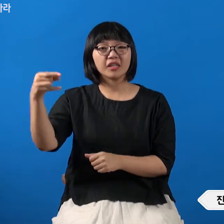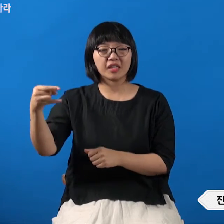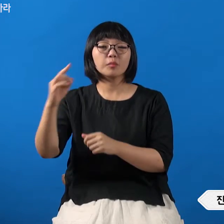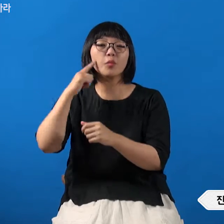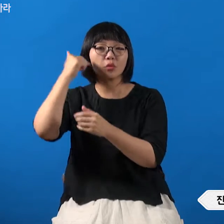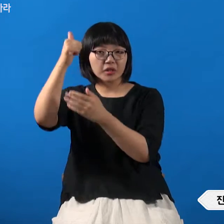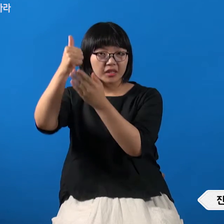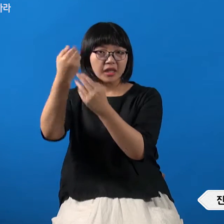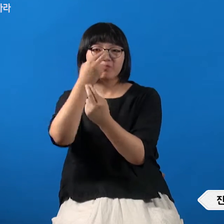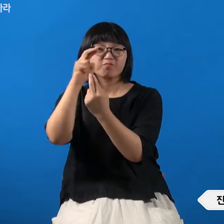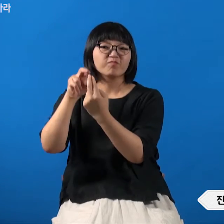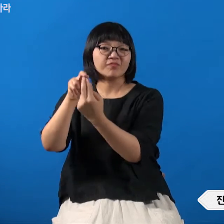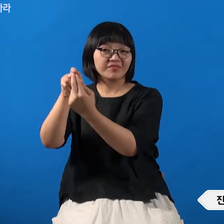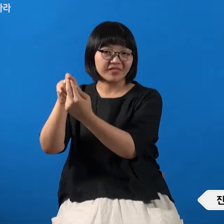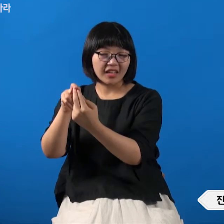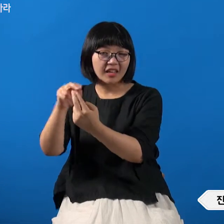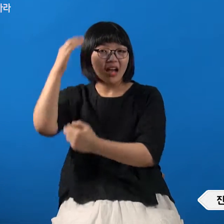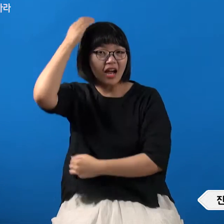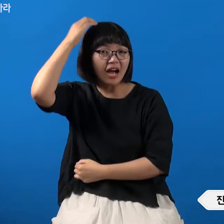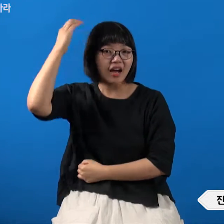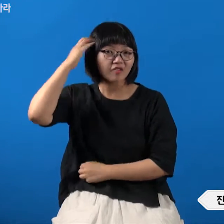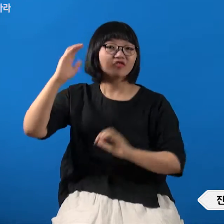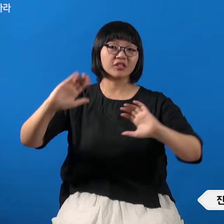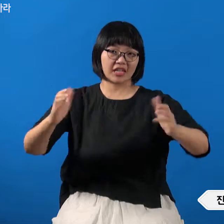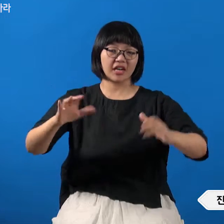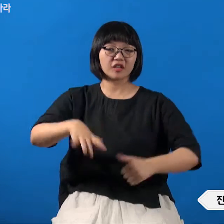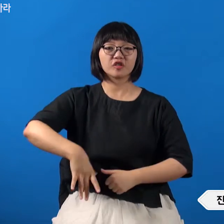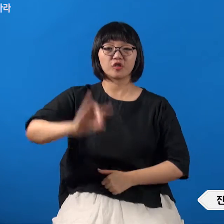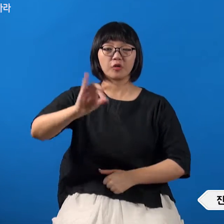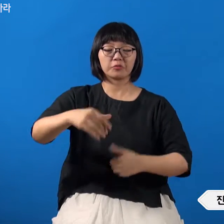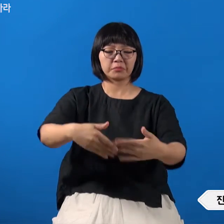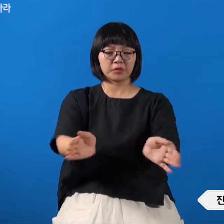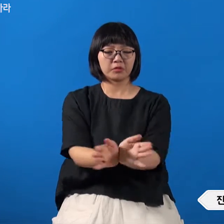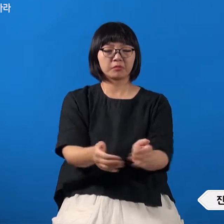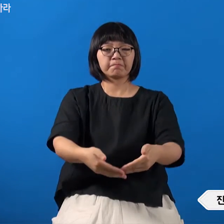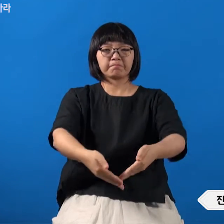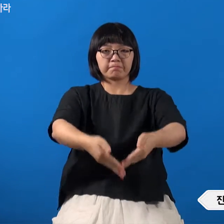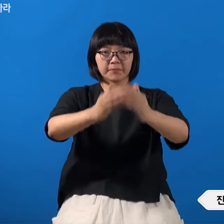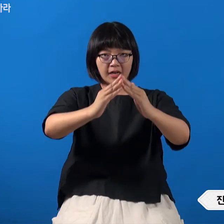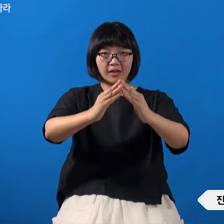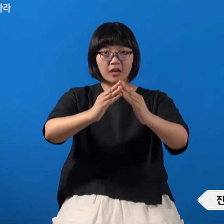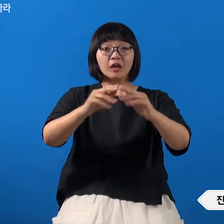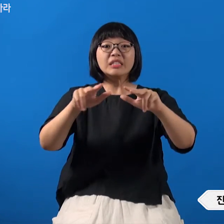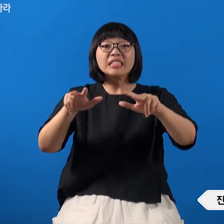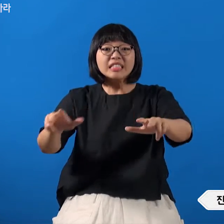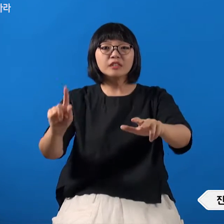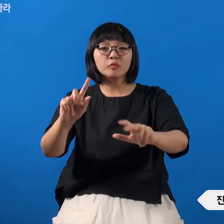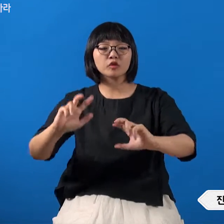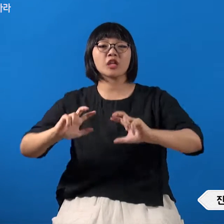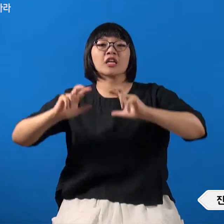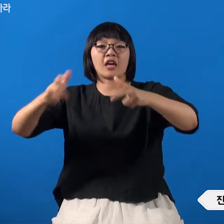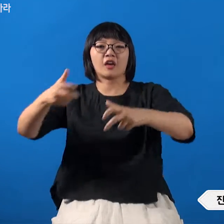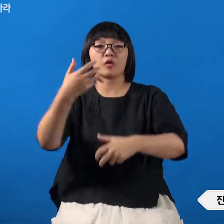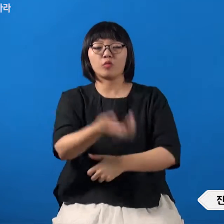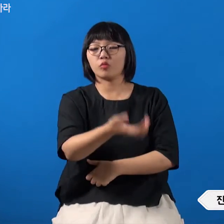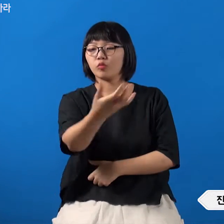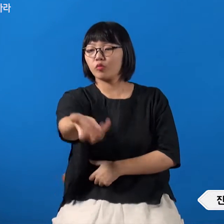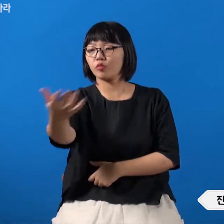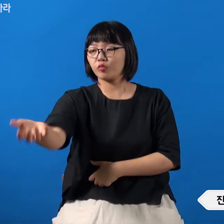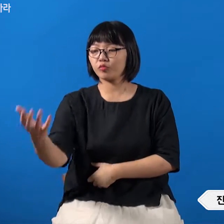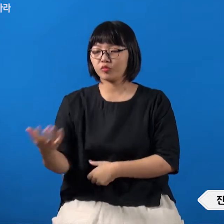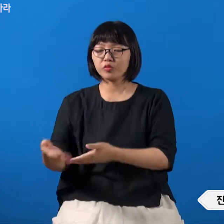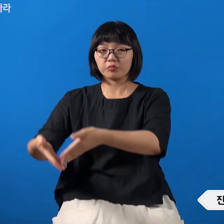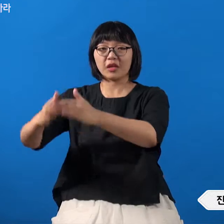이 제일 처음에 월드 비전을 시작합니다. 그런데 세계적인 이 월드 비전을 향해서 가장 중심되는 이